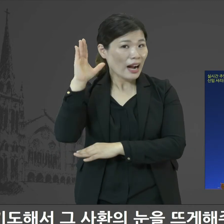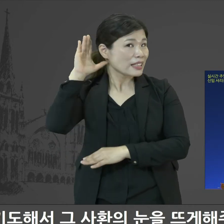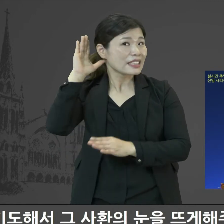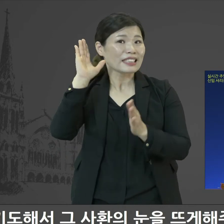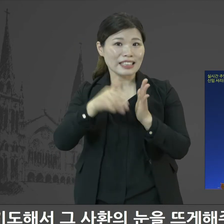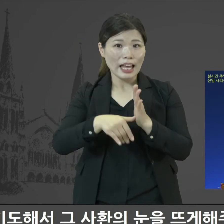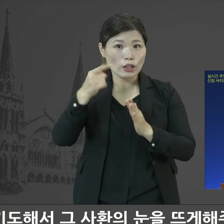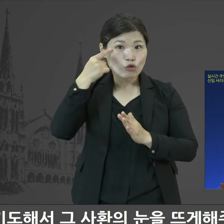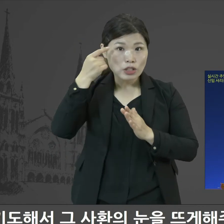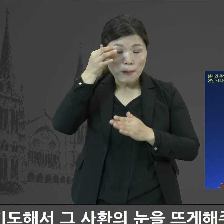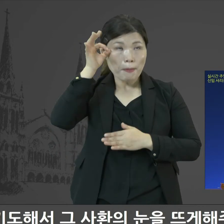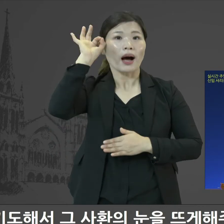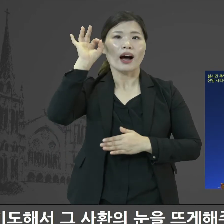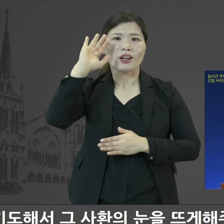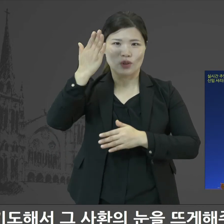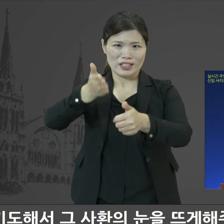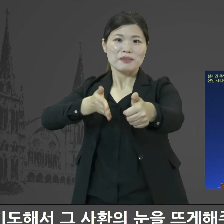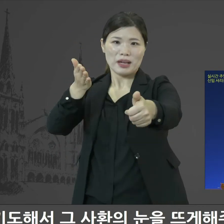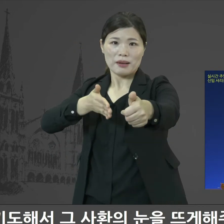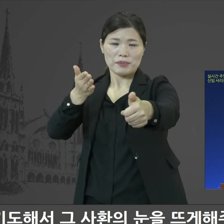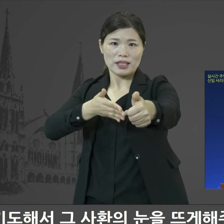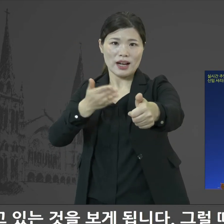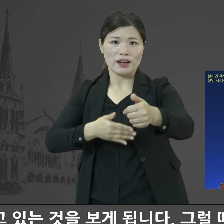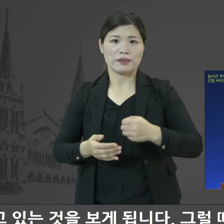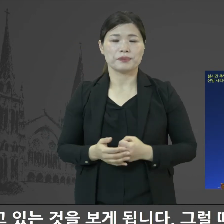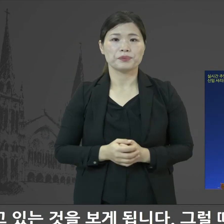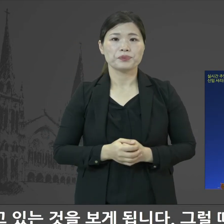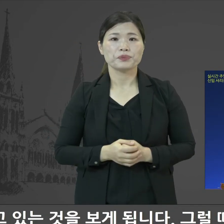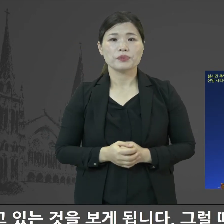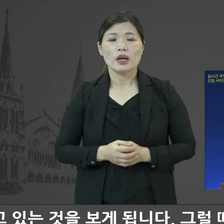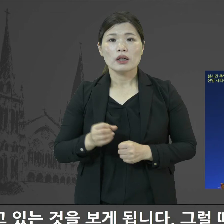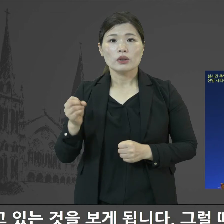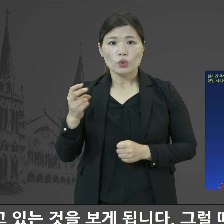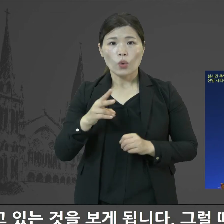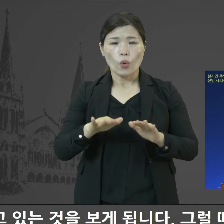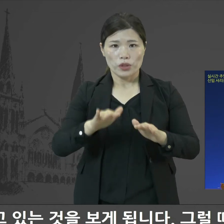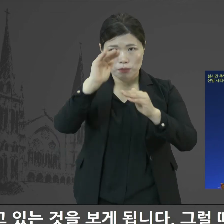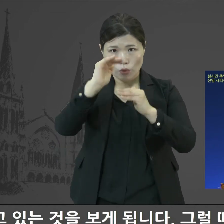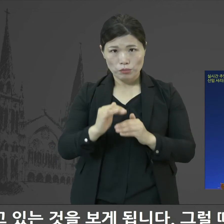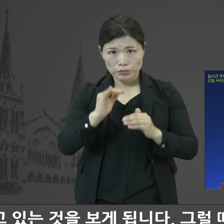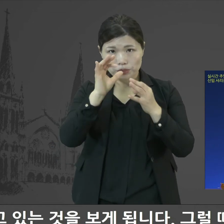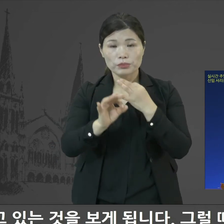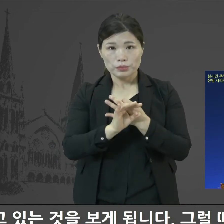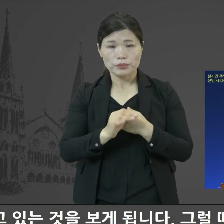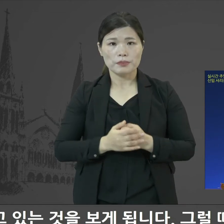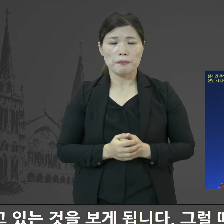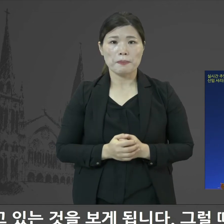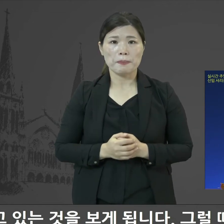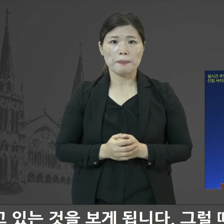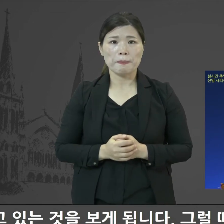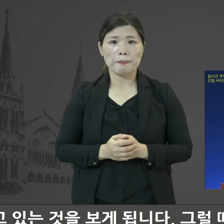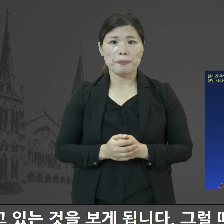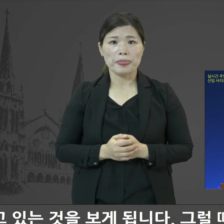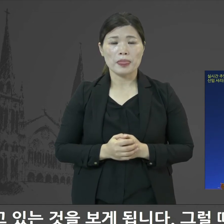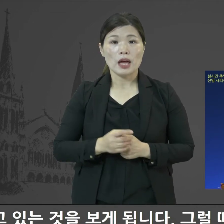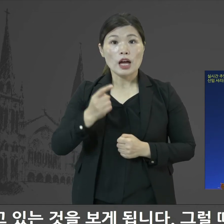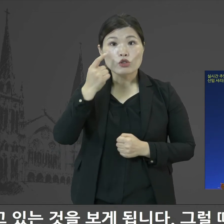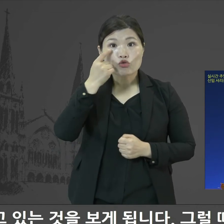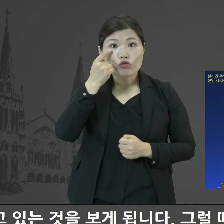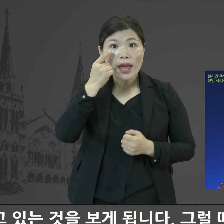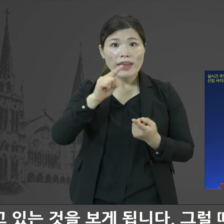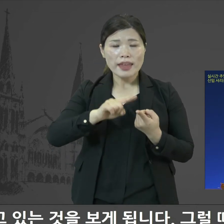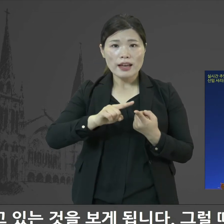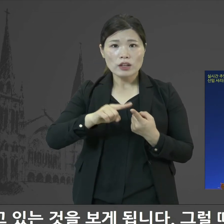눈이 띄어질 수 있기를 축복합니다. 또 두 번째 의미로 오늘 본문에 나오는 뜻인데요, 어떤 의미냐면 이 눈은